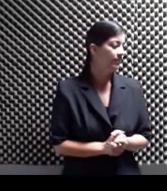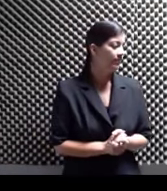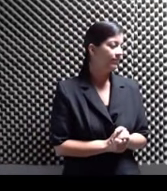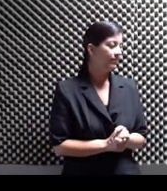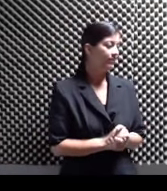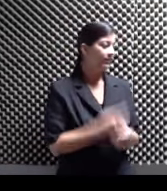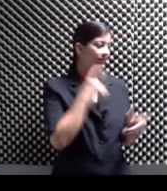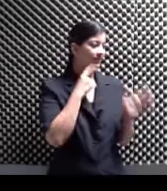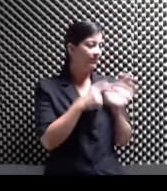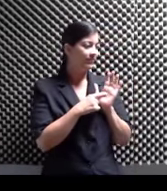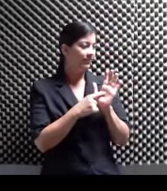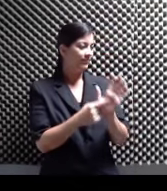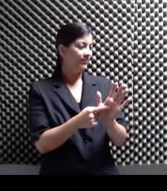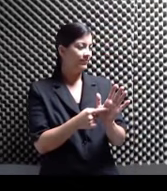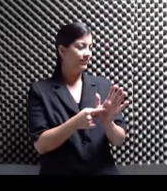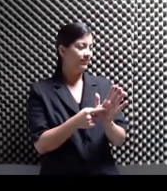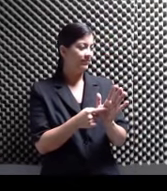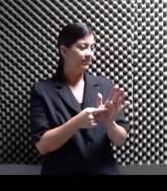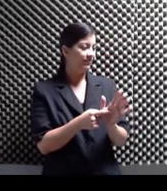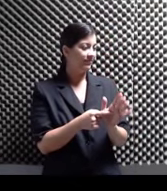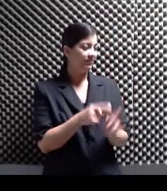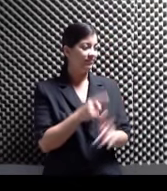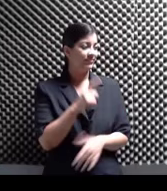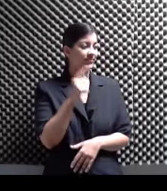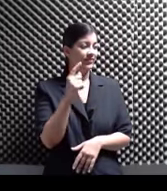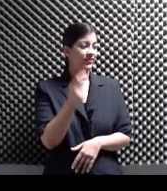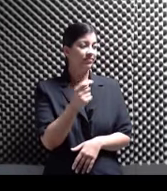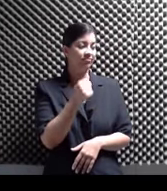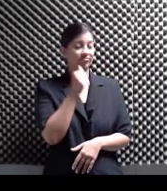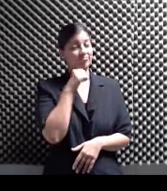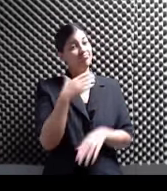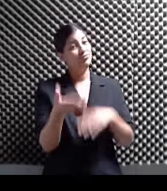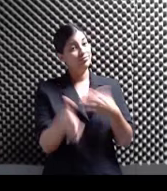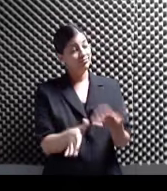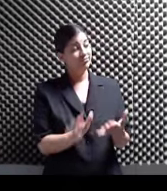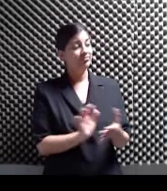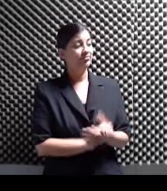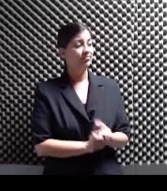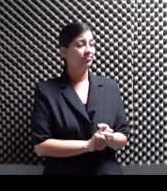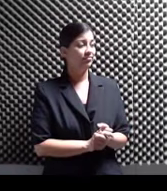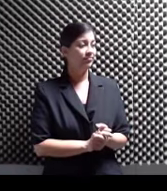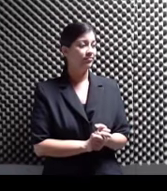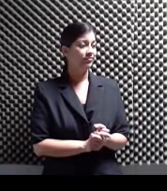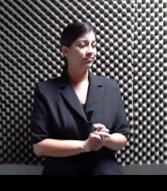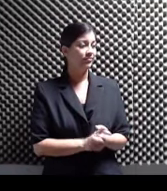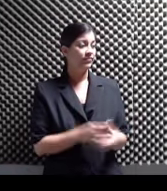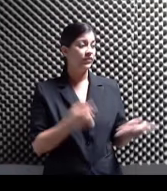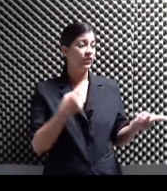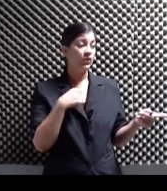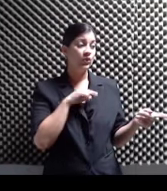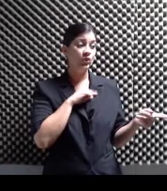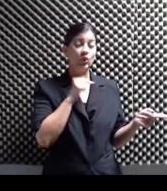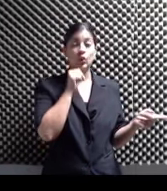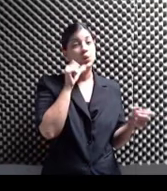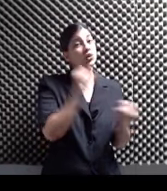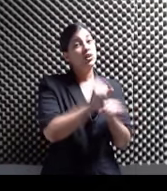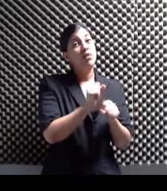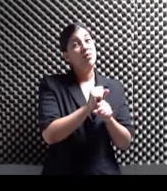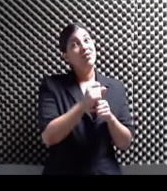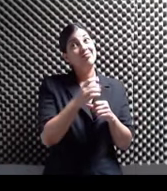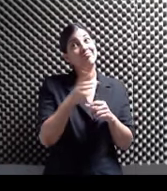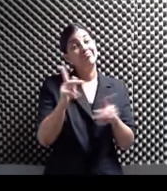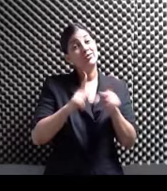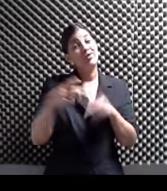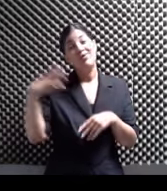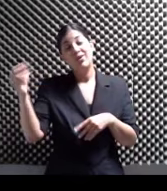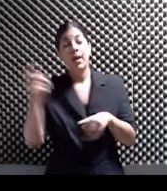Ahora no te molestas. Había. Fue una de las divas. Había que traerlo. Y bueno, Nosotros no trabajamos mucho los extranjeros, pero en el